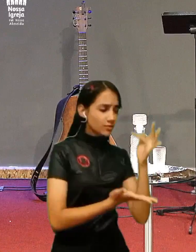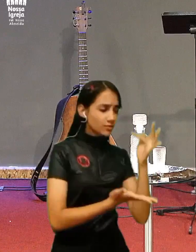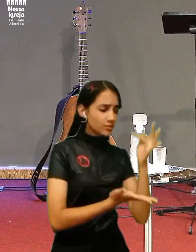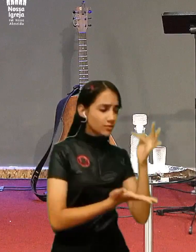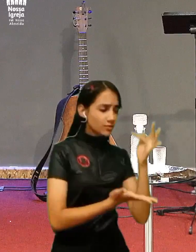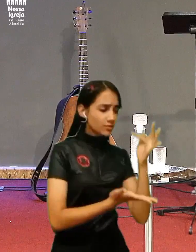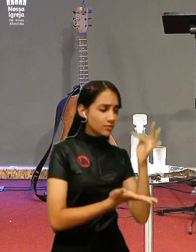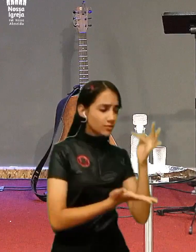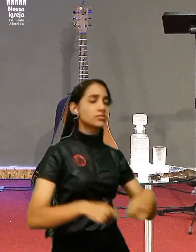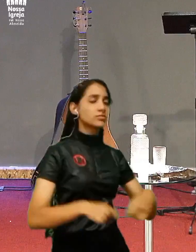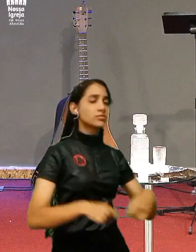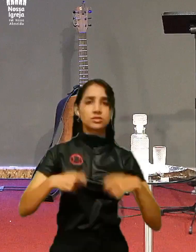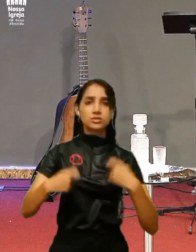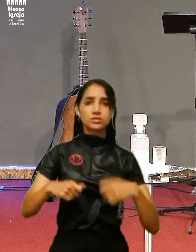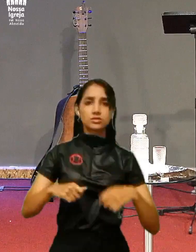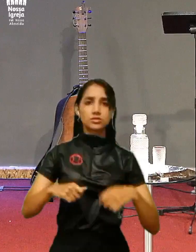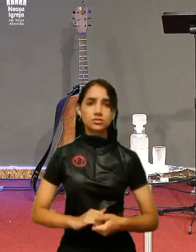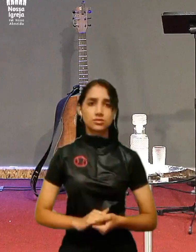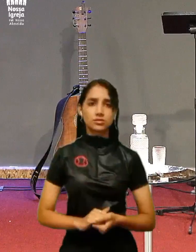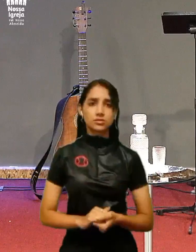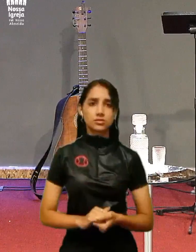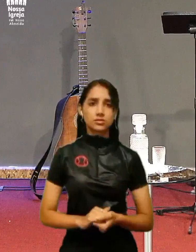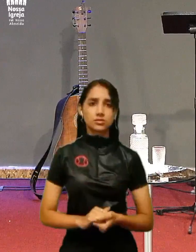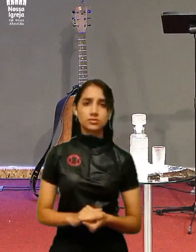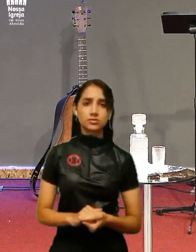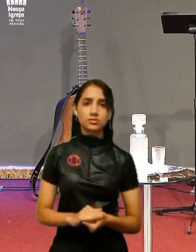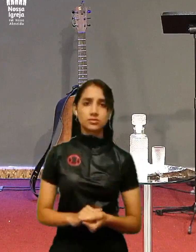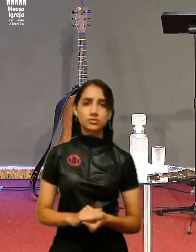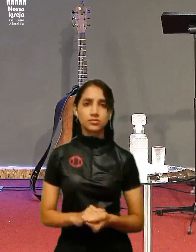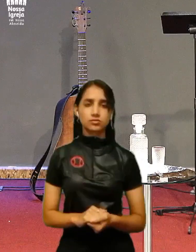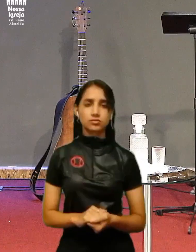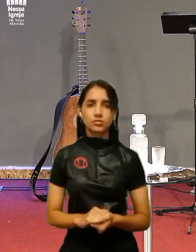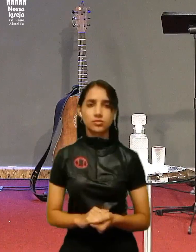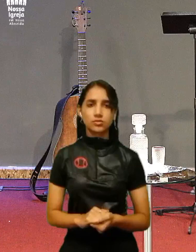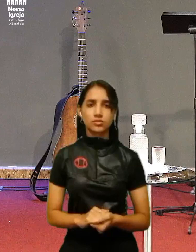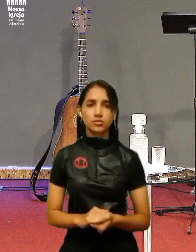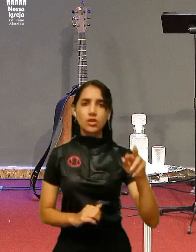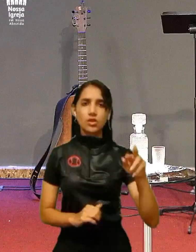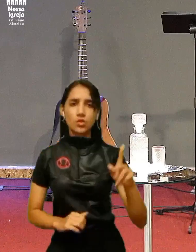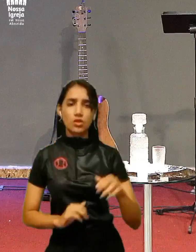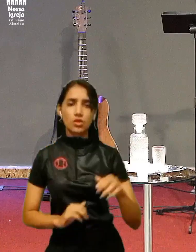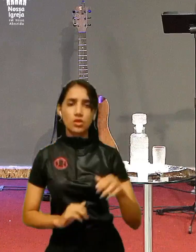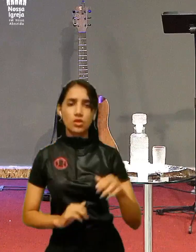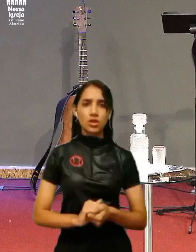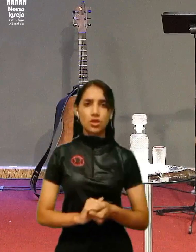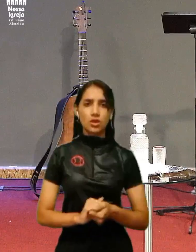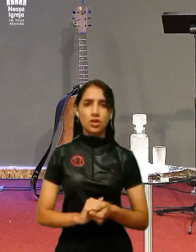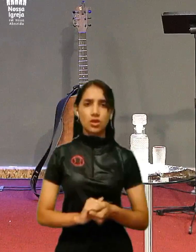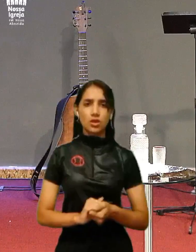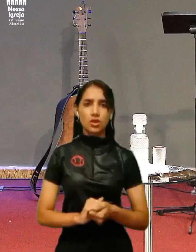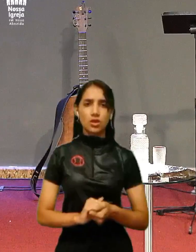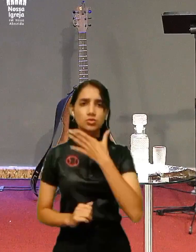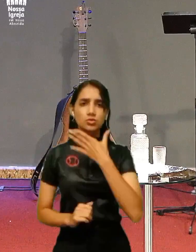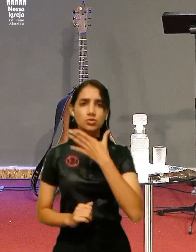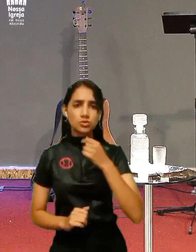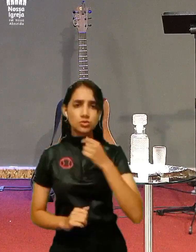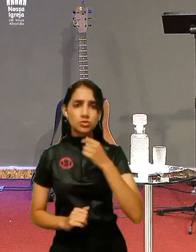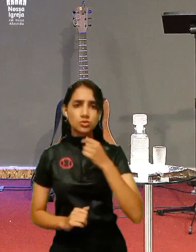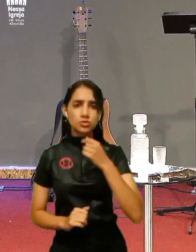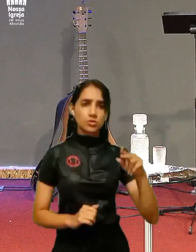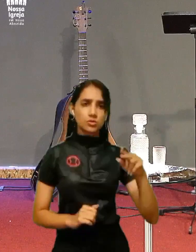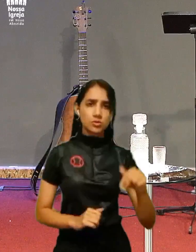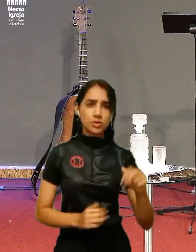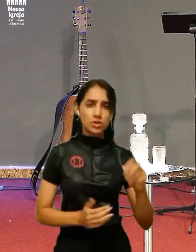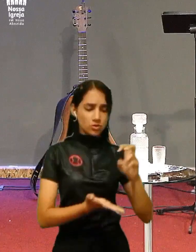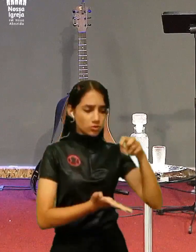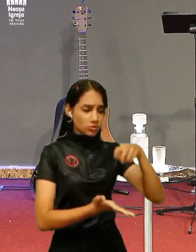esse irmão se ajoelhou na brita e ficou orando: meu Deus, traz vida de volta para o meu irmão. É assim que nós